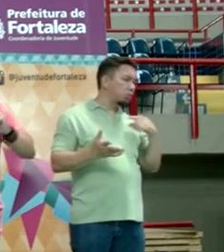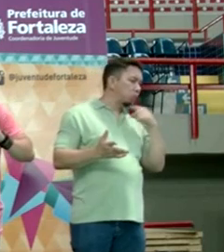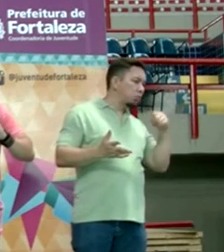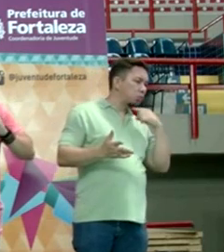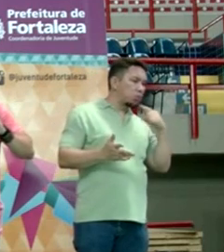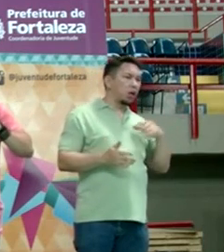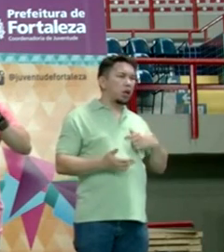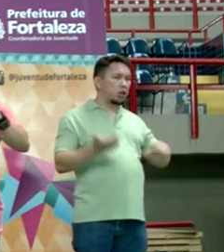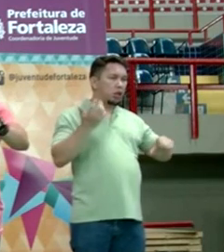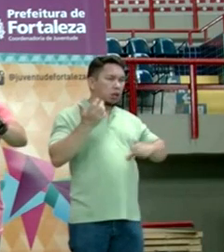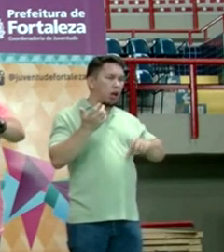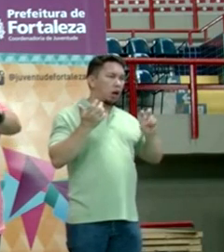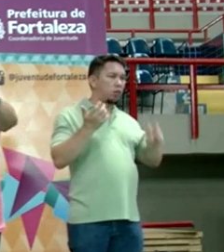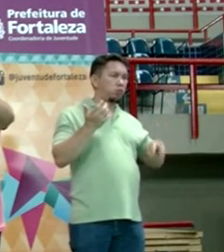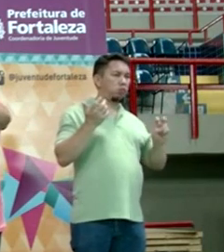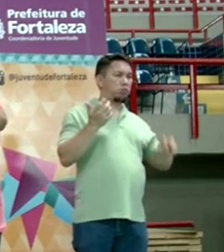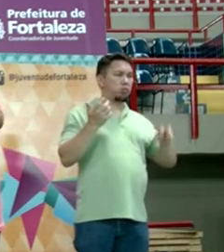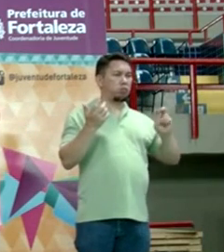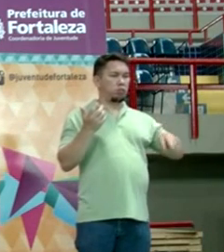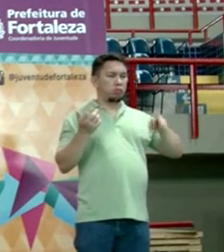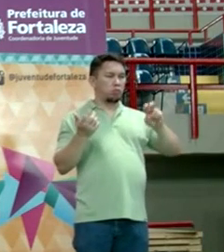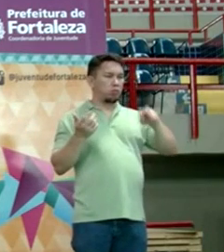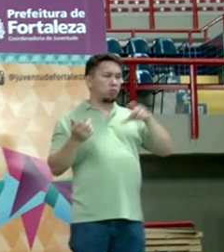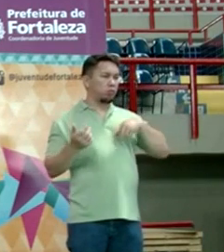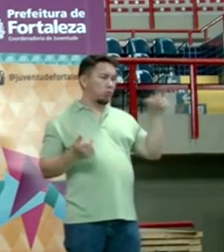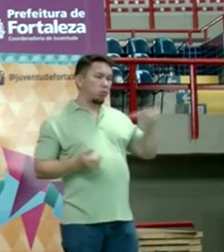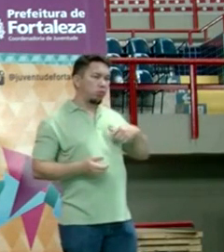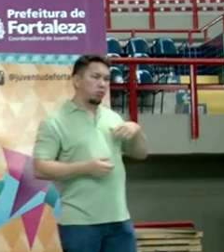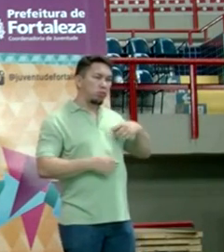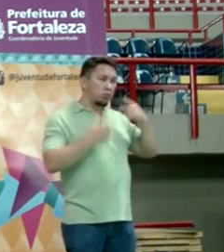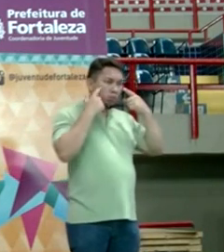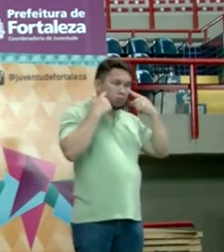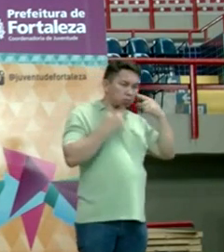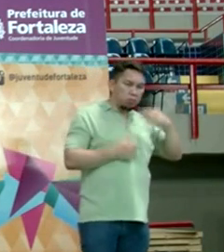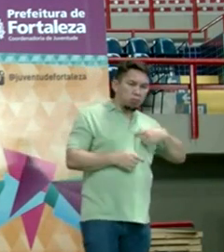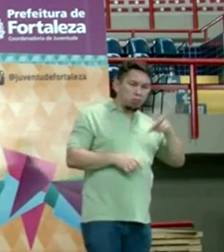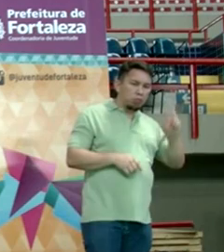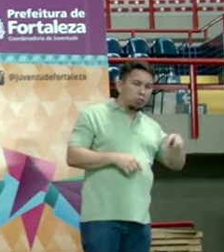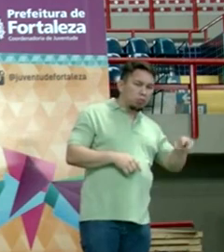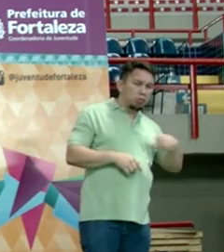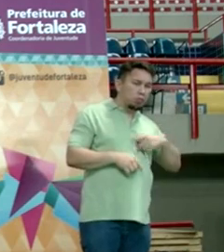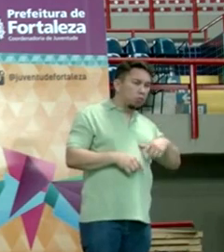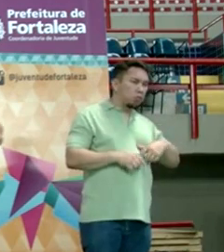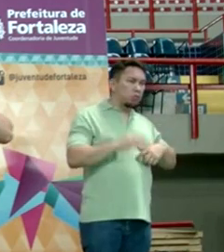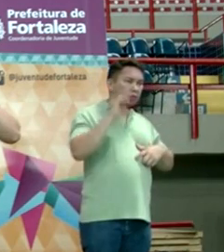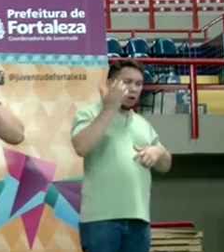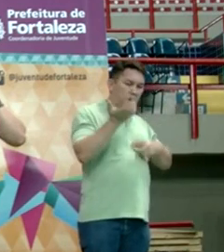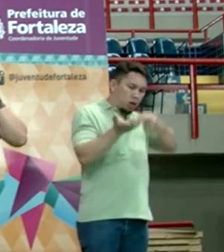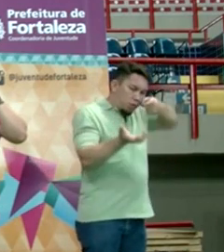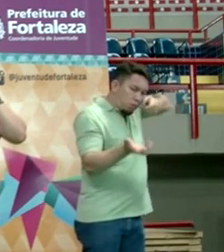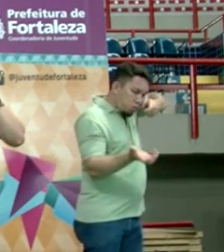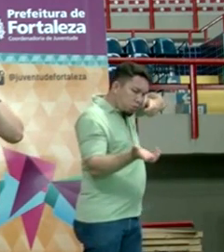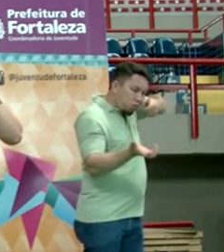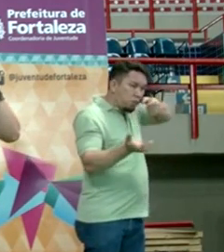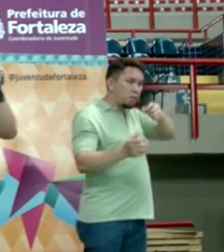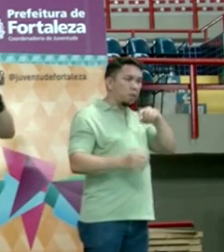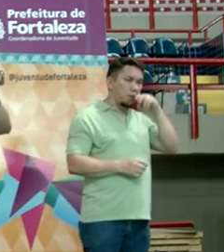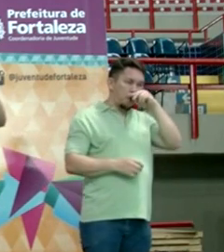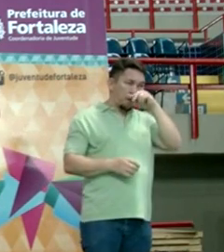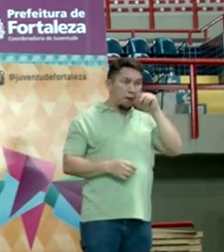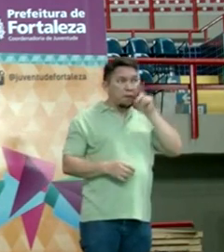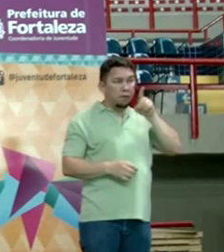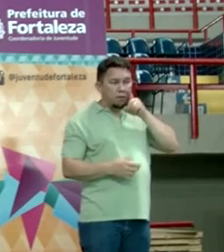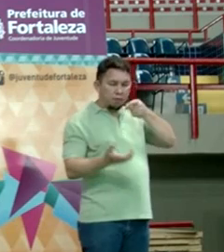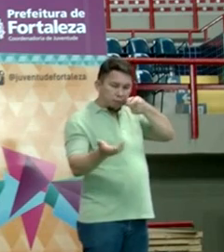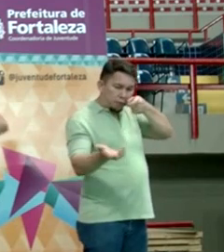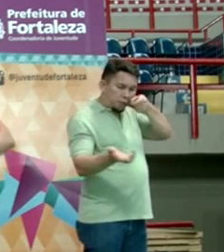soldado está a pé. E aí o soldado era pego pelo soldado vietnamita, que também está a pé, escondido nas árvores. Soldados